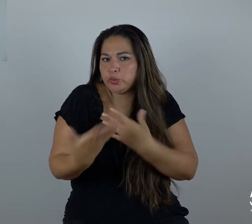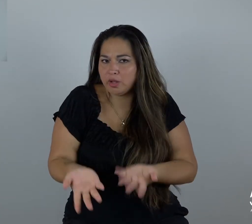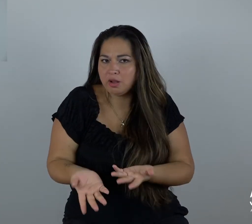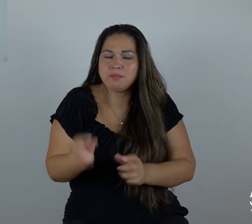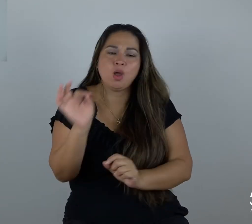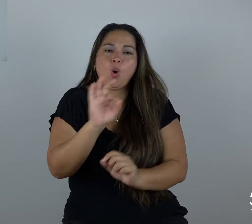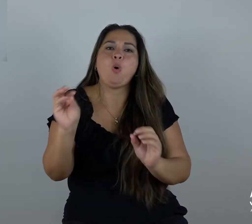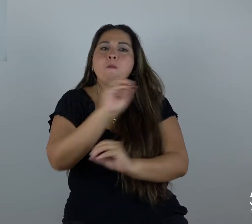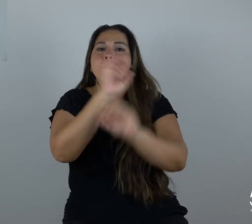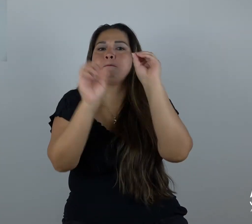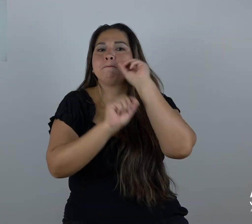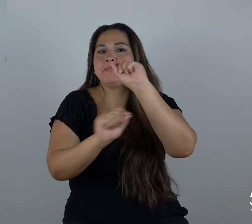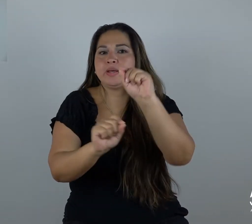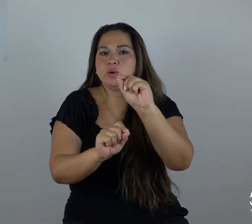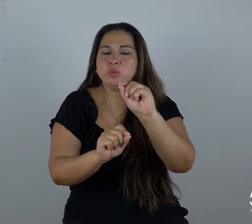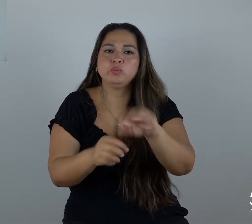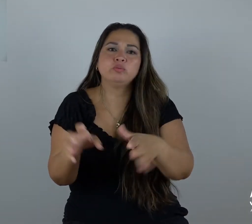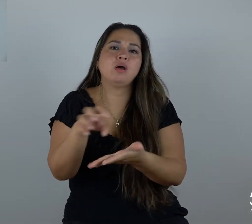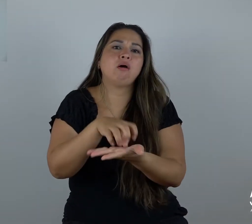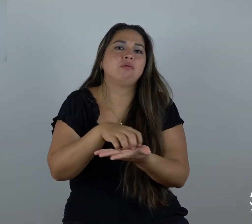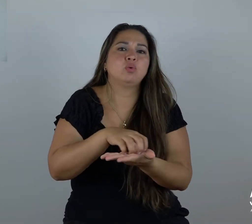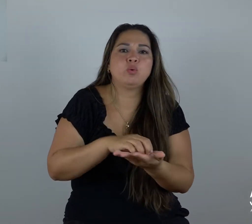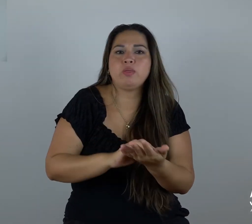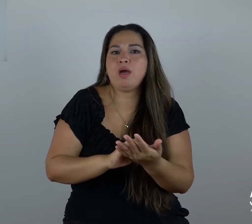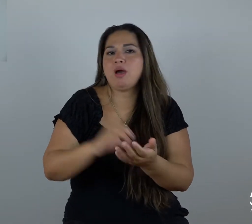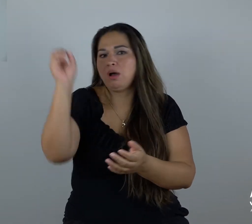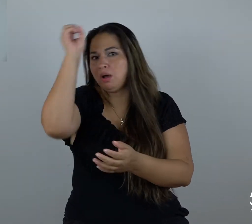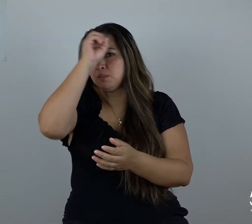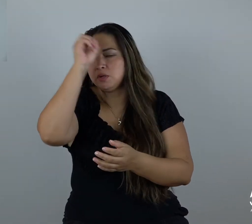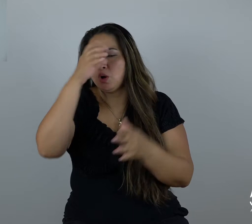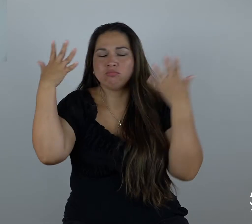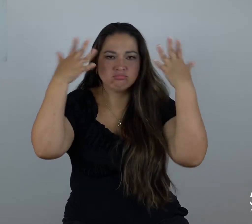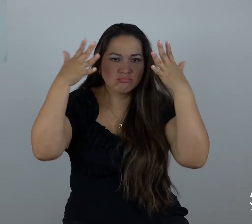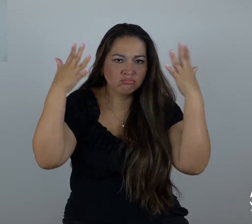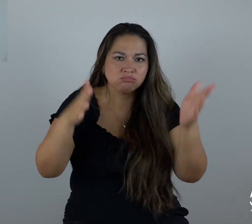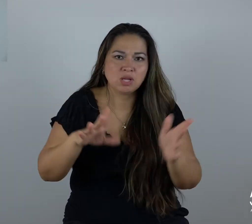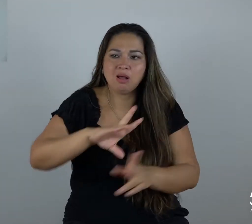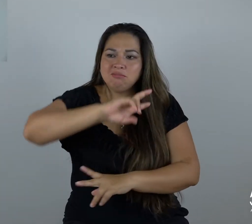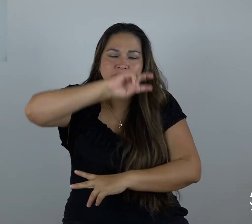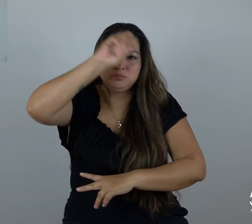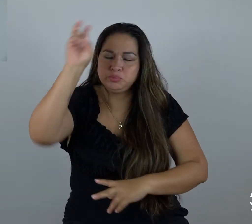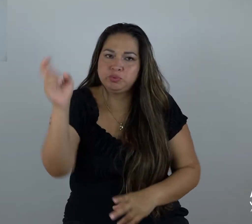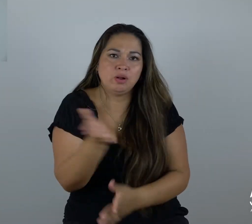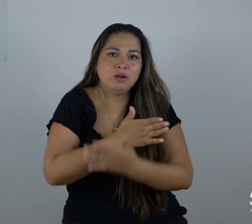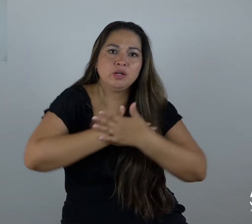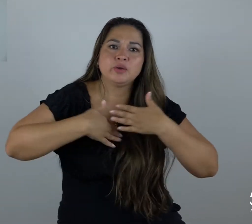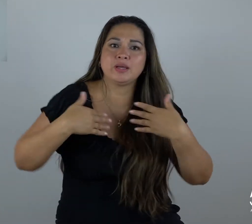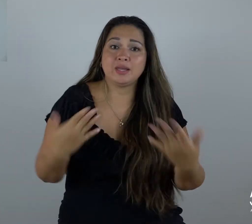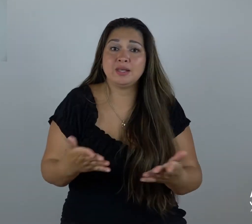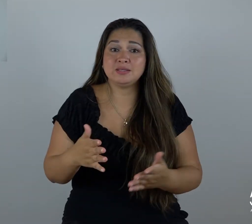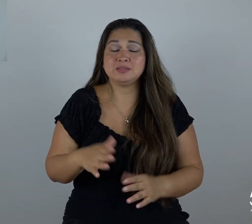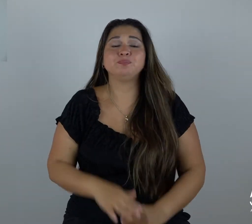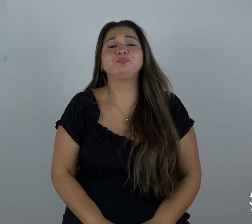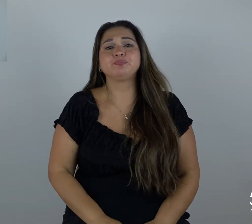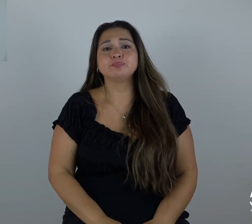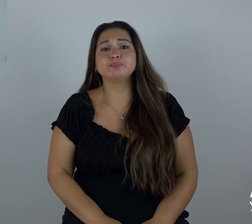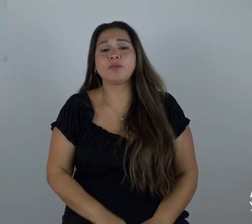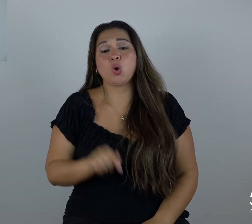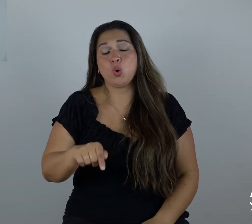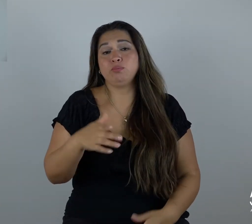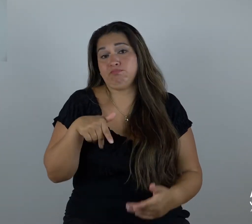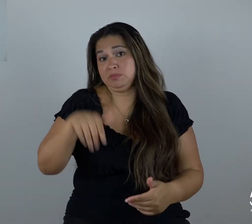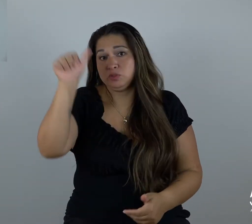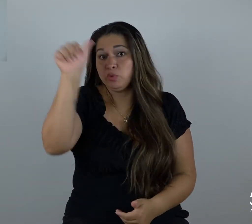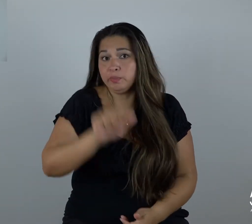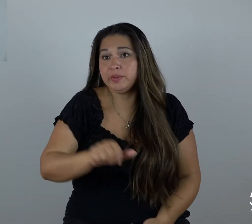comentarios, incluso vuestras preguntas o vuestras sugerencias para mejorar este tiempo de enseñanza con estos